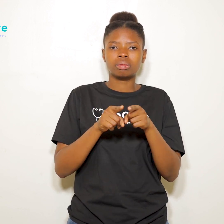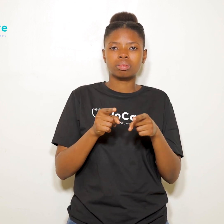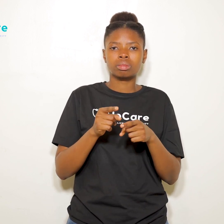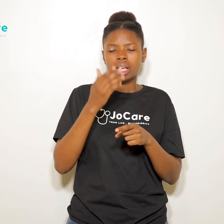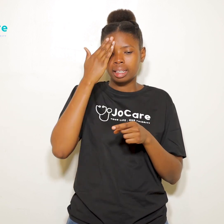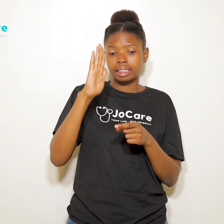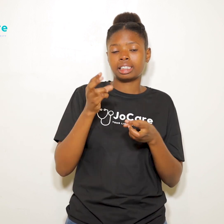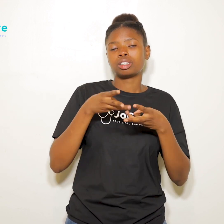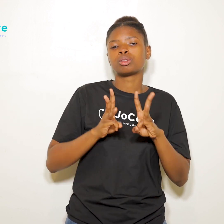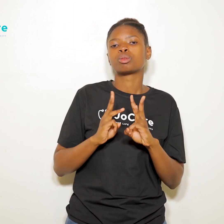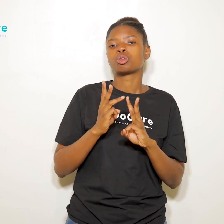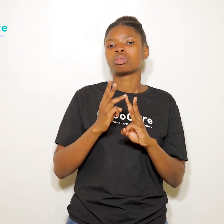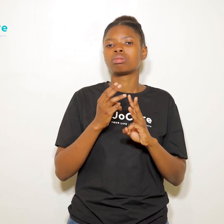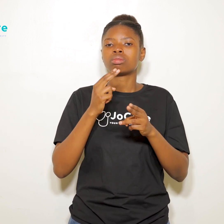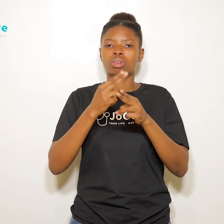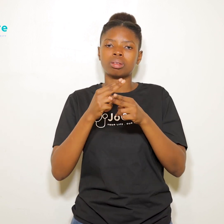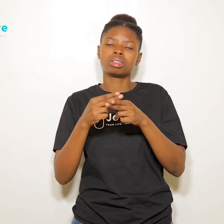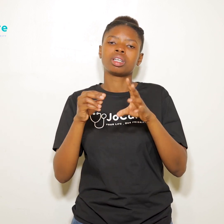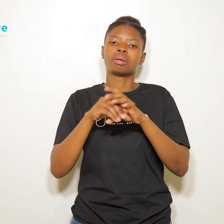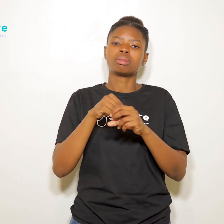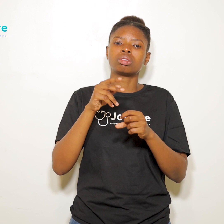twabyita ngo ikira dushobora kuvuga